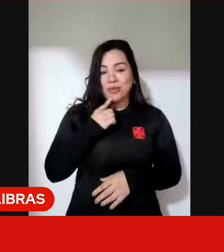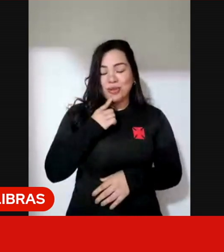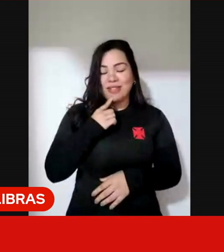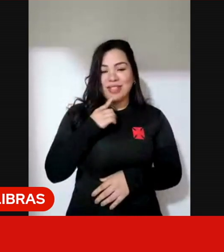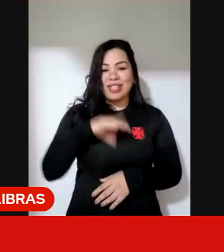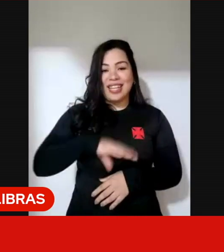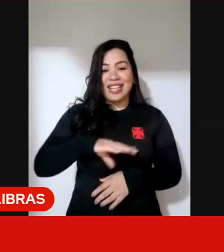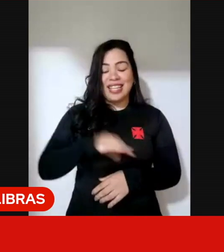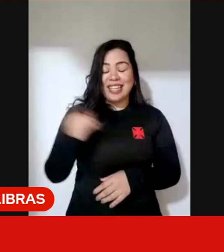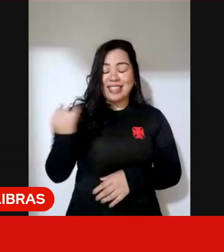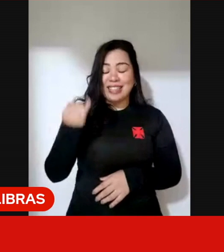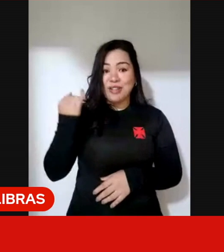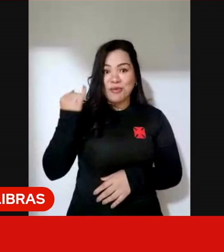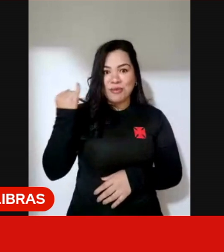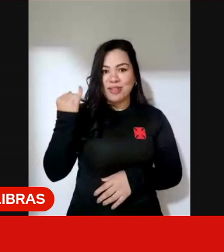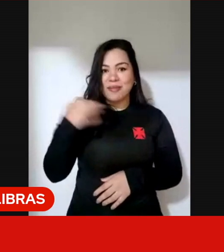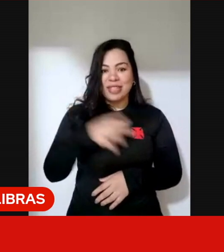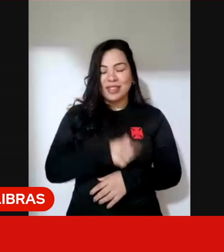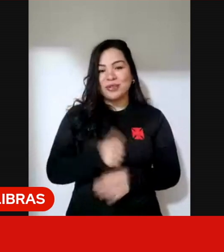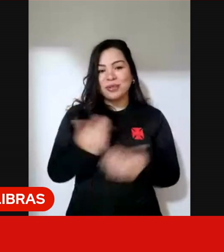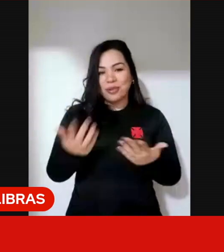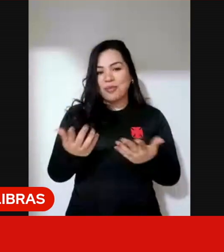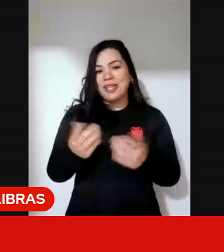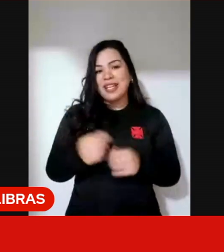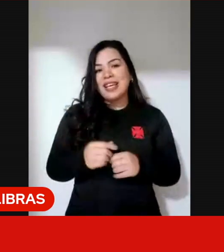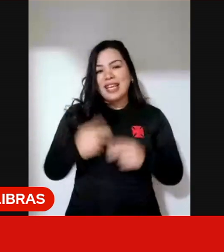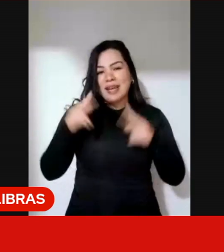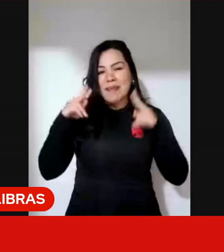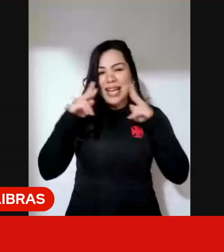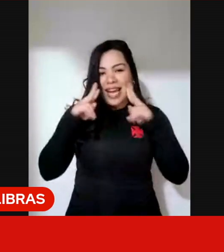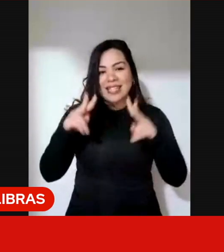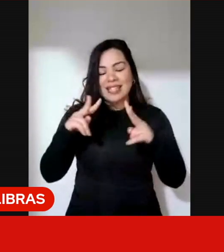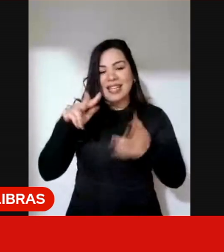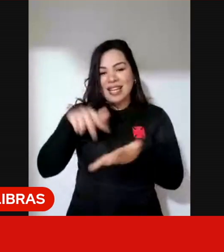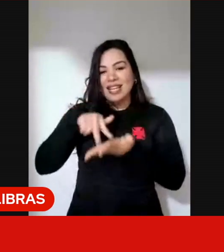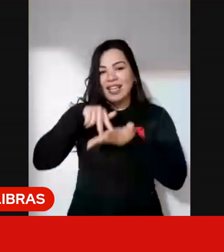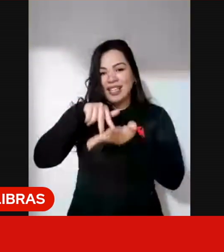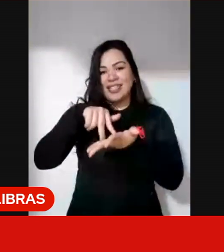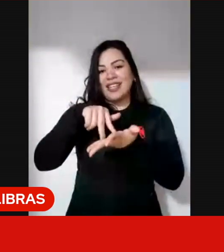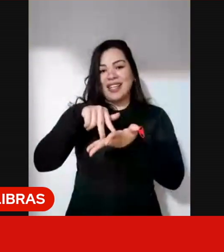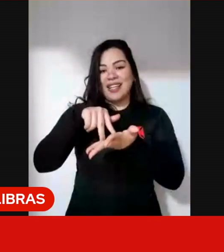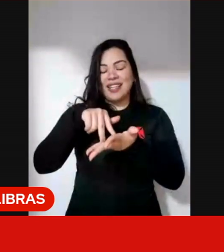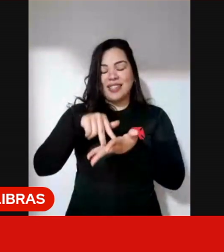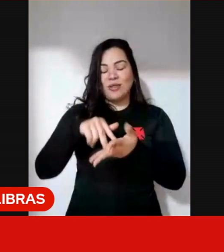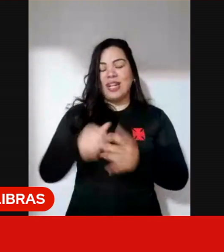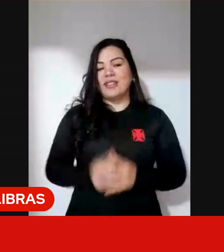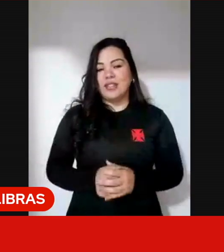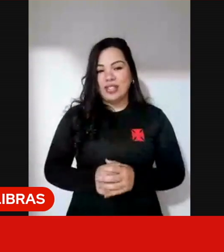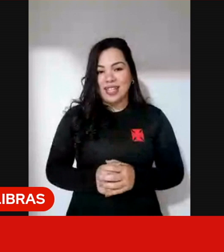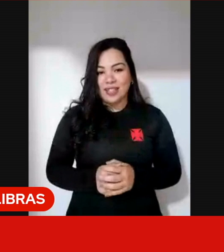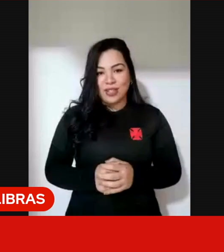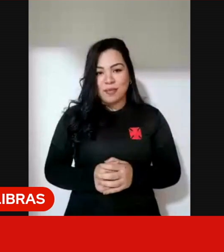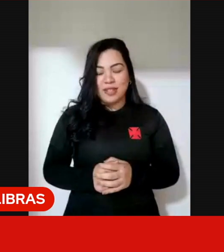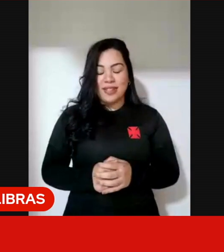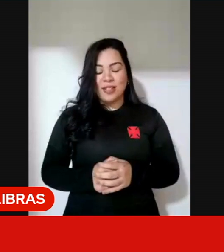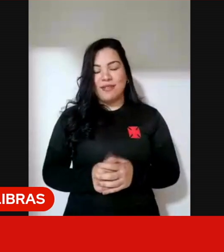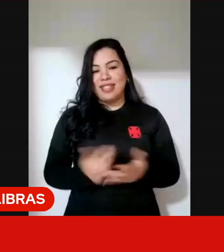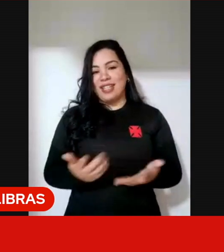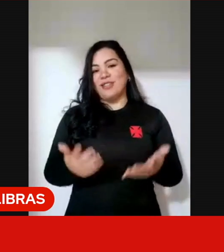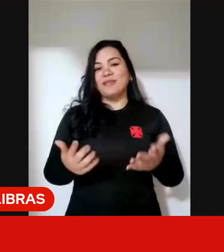comunidade surda vascaína que ama tanto o clube e merece, né, esse lugar de destaque,